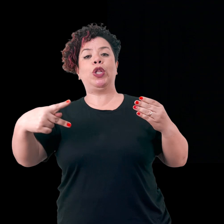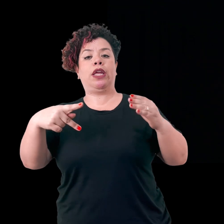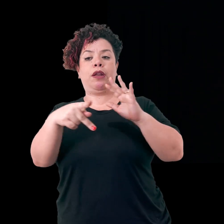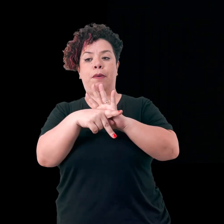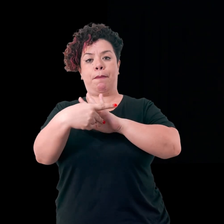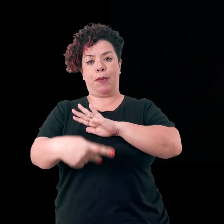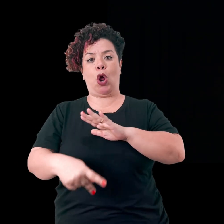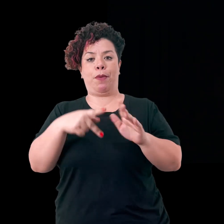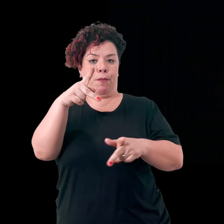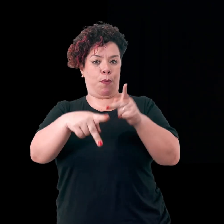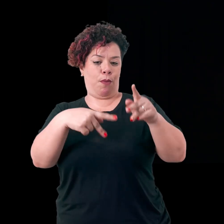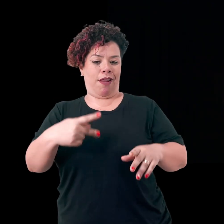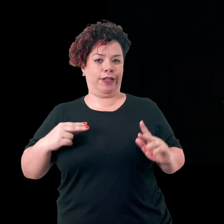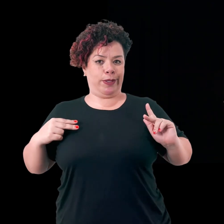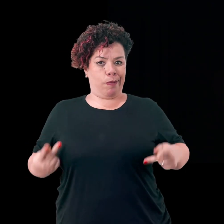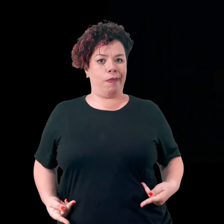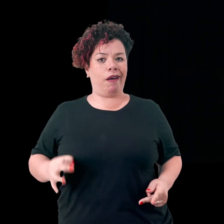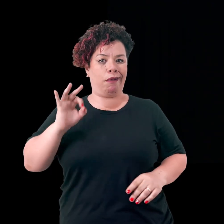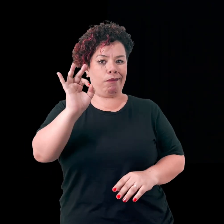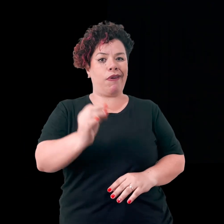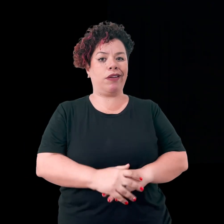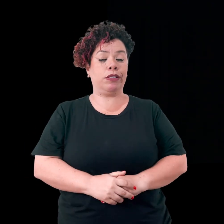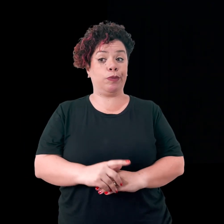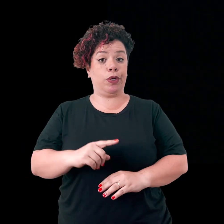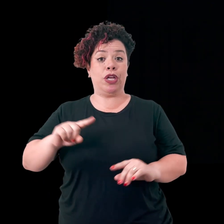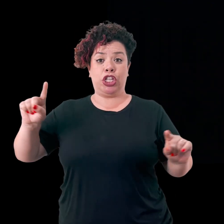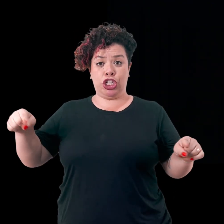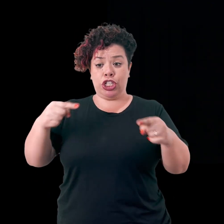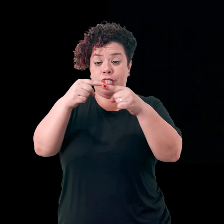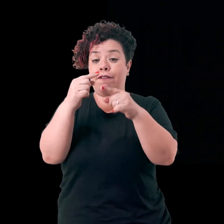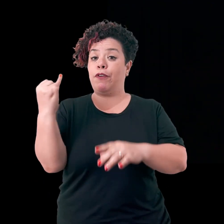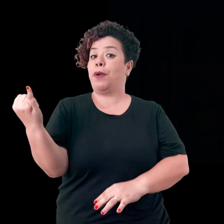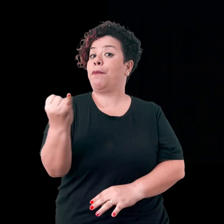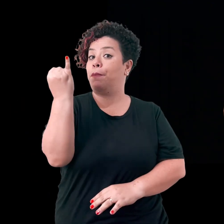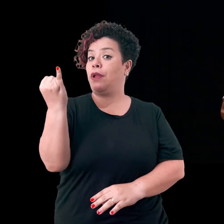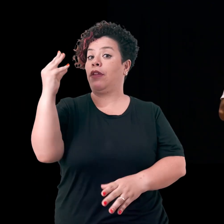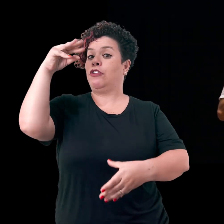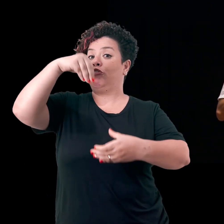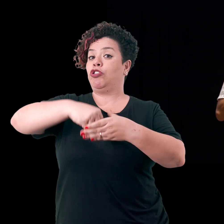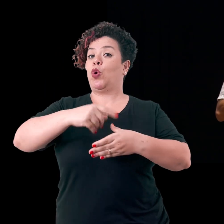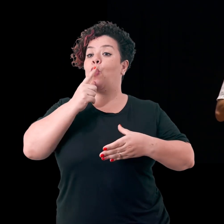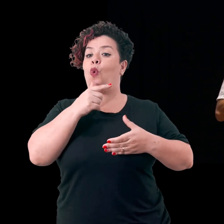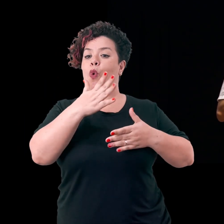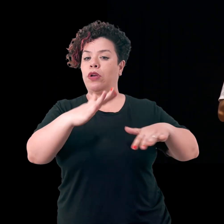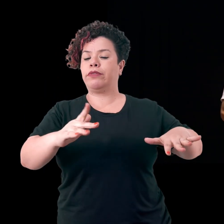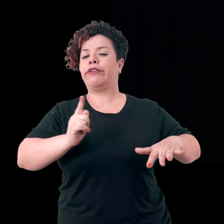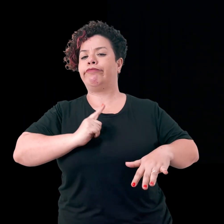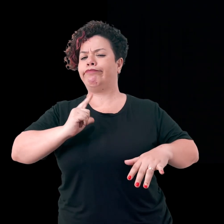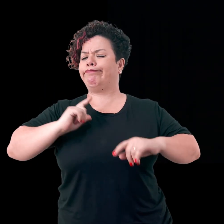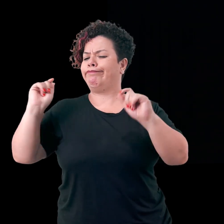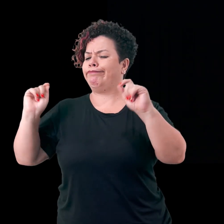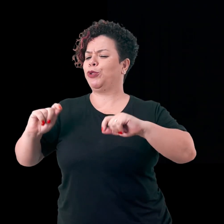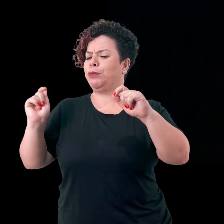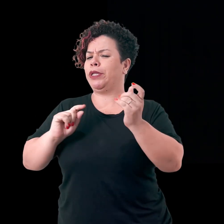humana. Isso é um desafio muito importante que a gente tem no oceano, uma possibilidade muito grande, né,